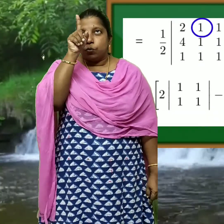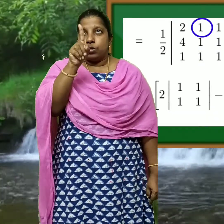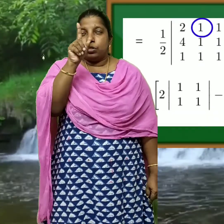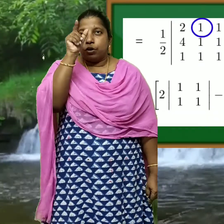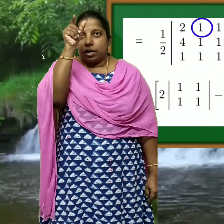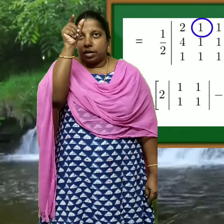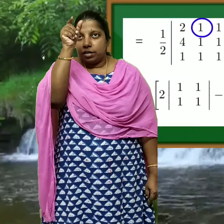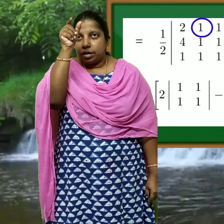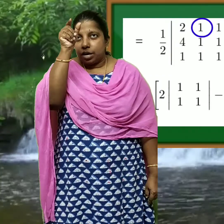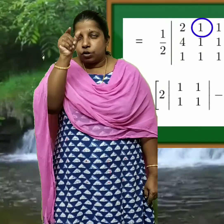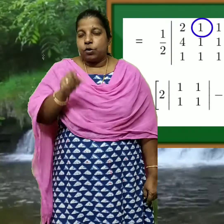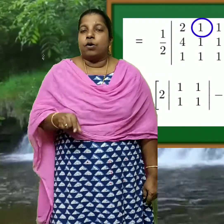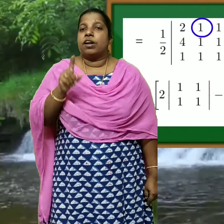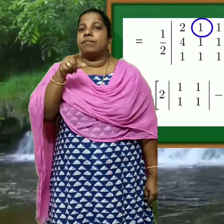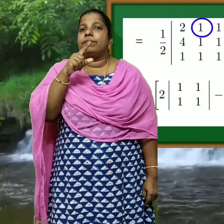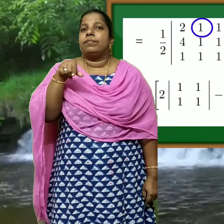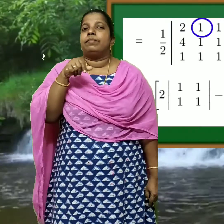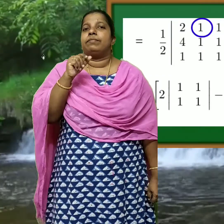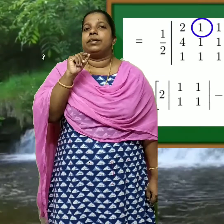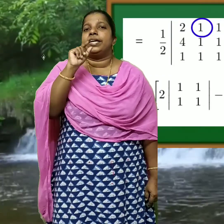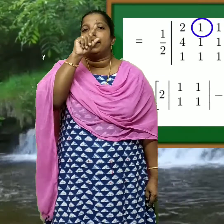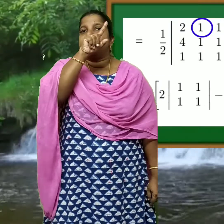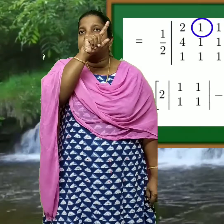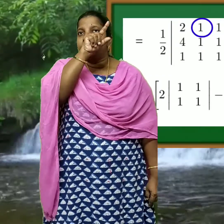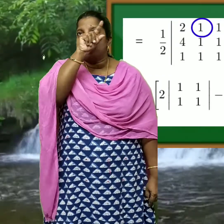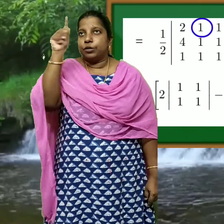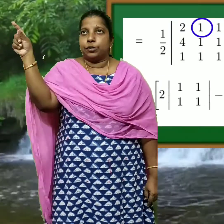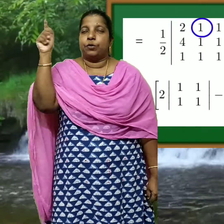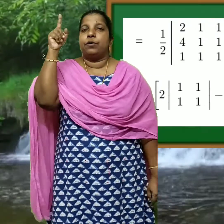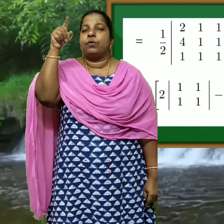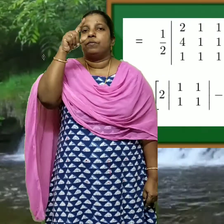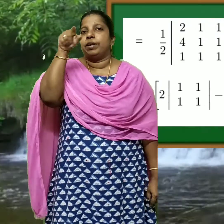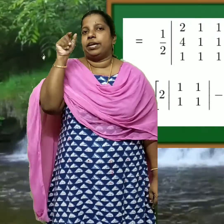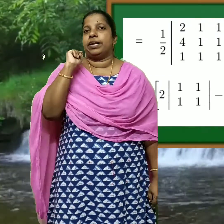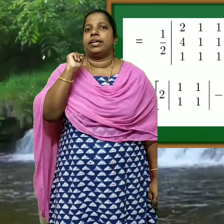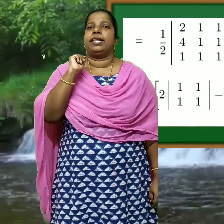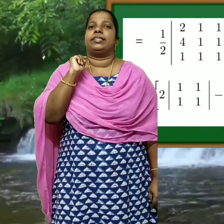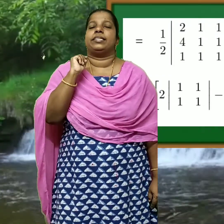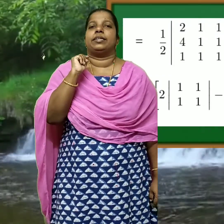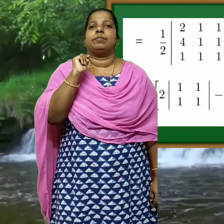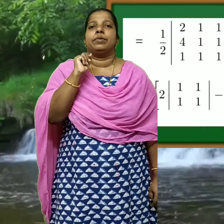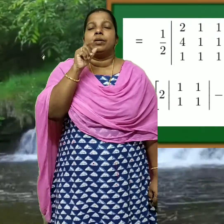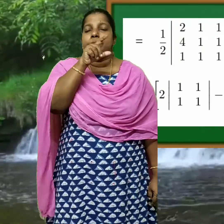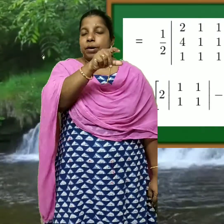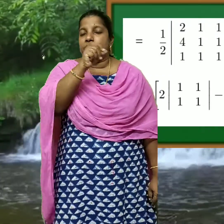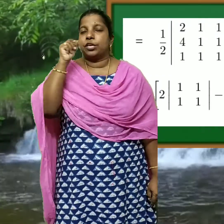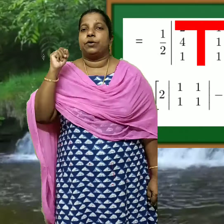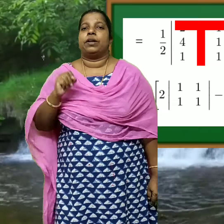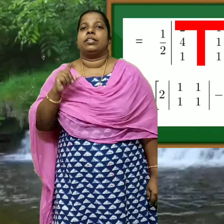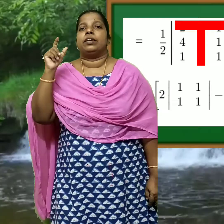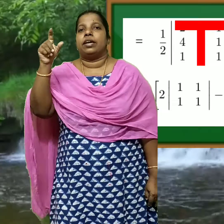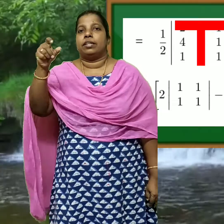ഏതാണ്? 1. 1 ഉള്ള ആ കോളം ഡിലീറ്റ് ചെയ്യണം, റോ ഡിലീറ്റ്